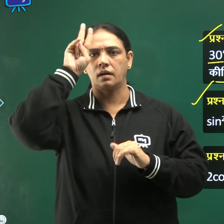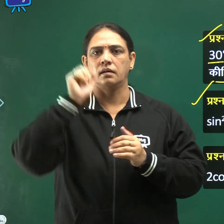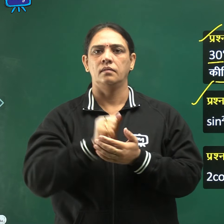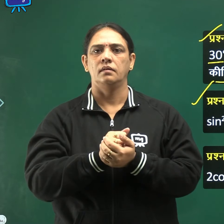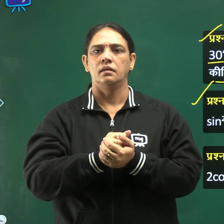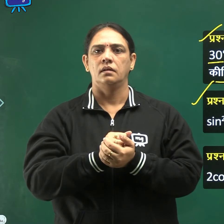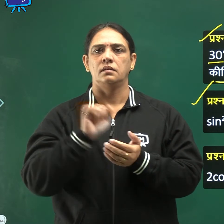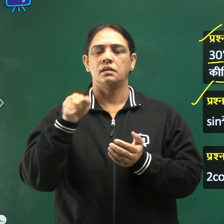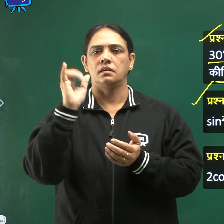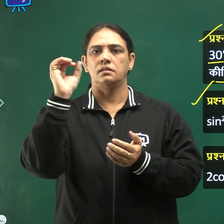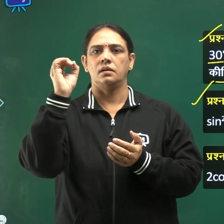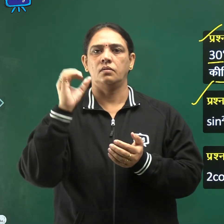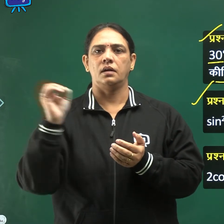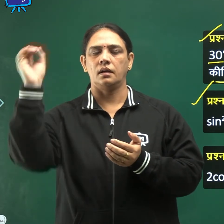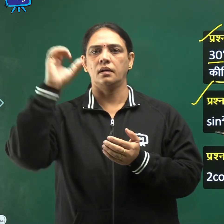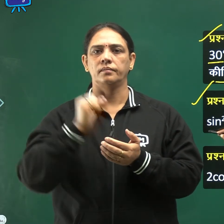60 डिग्री